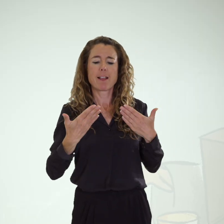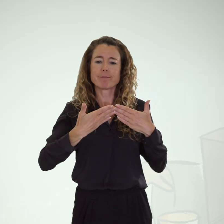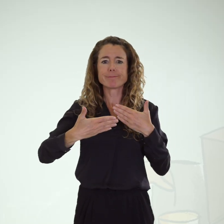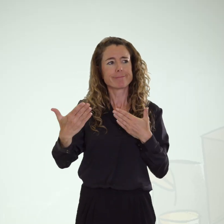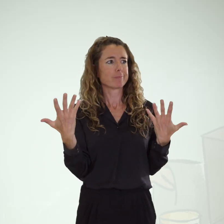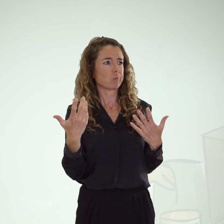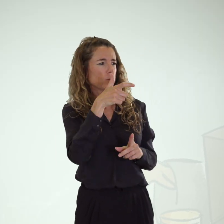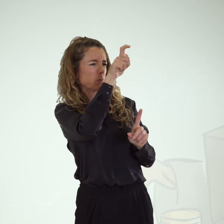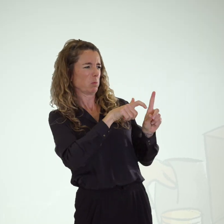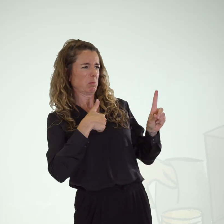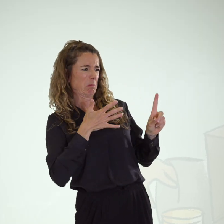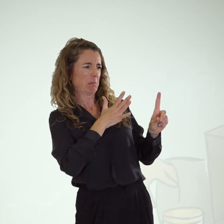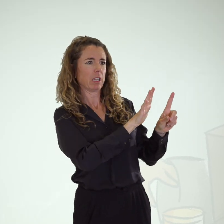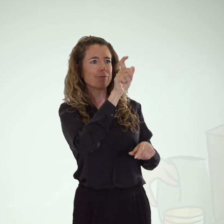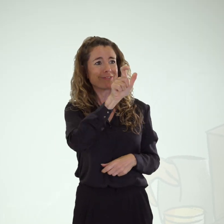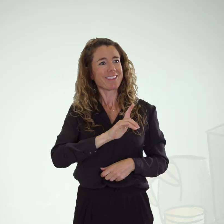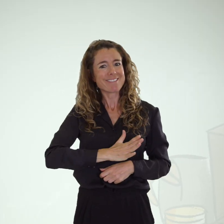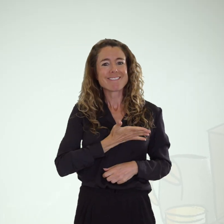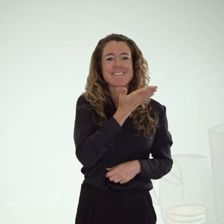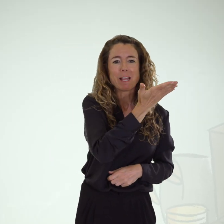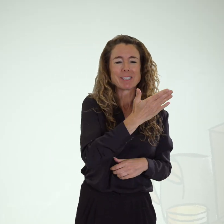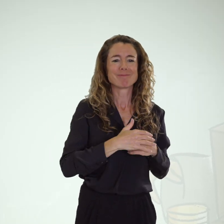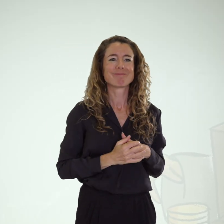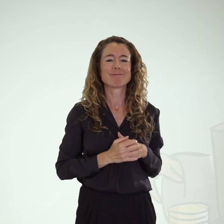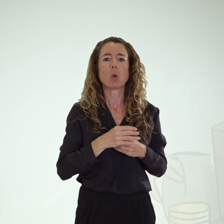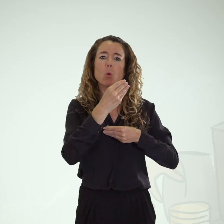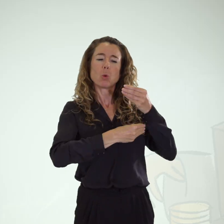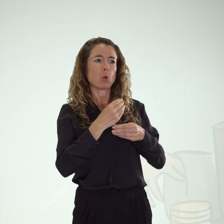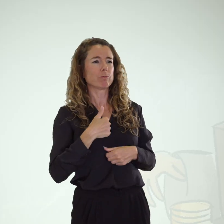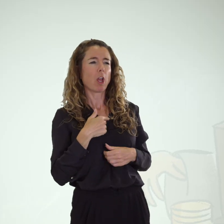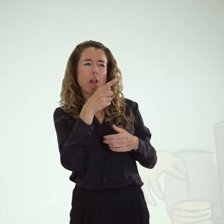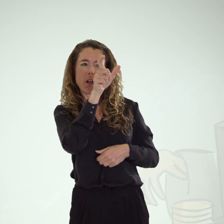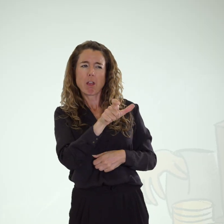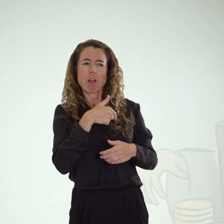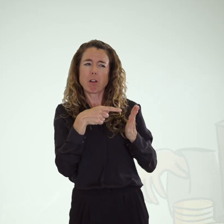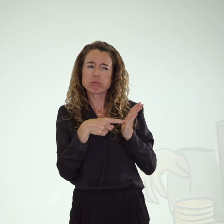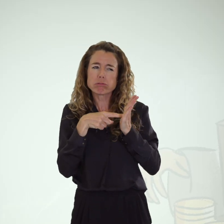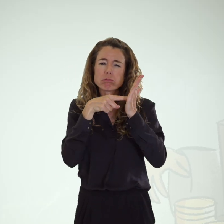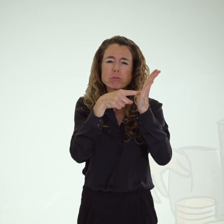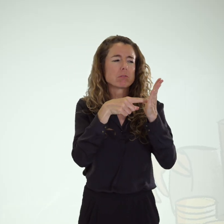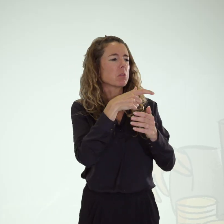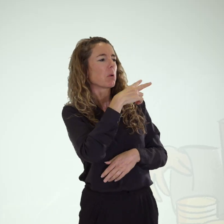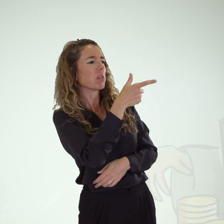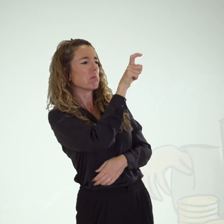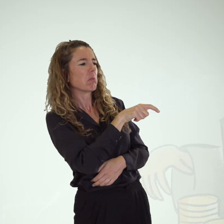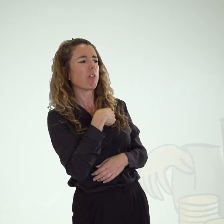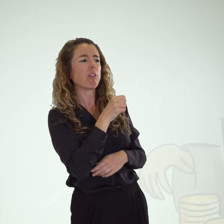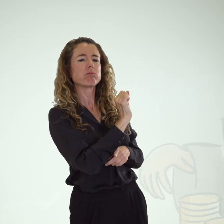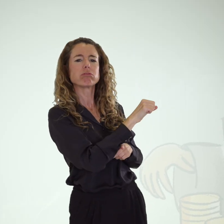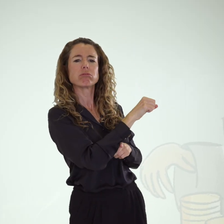En effet, ou bien il détestera l'un et il aimera l'autre, ou bien il sera fidèle à l'un et il méprisera